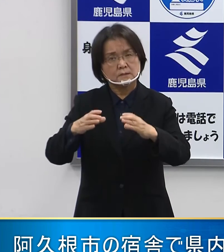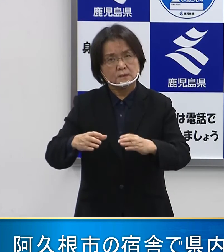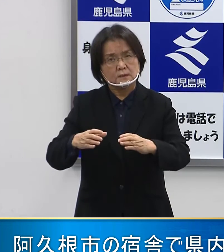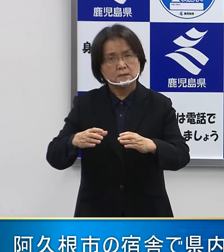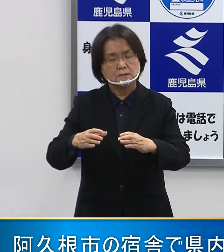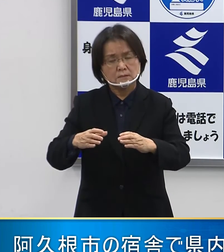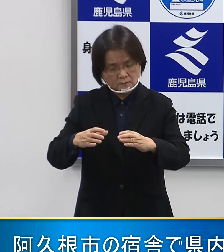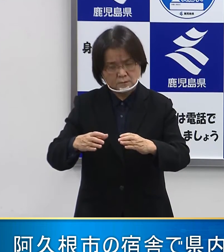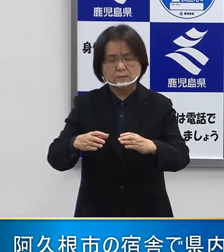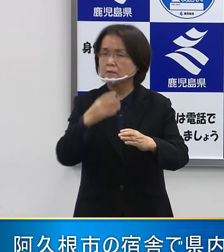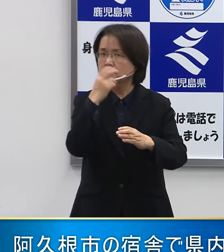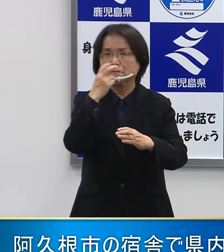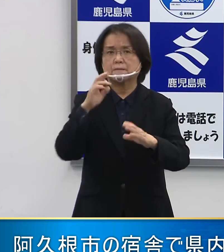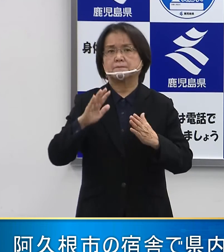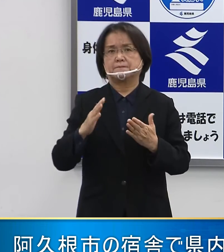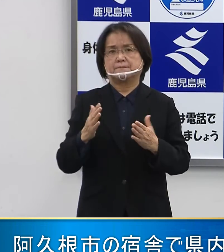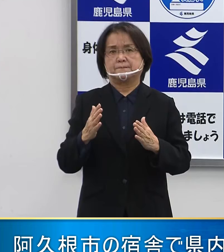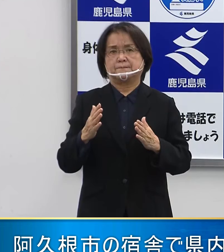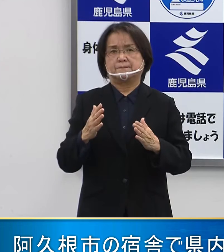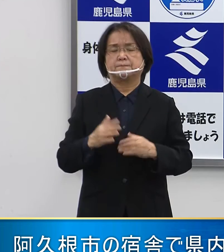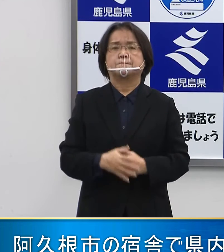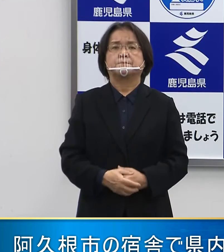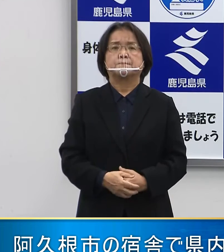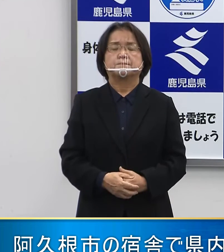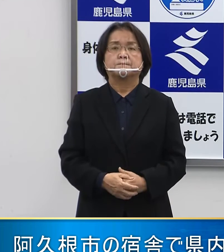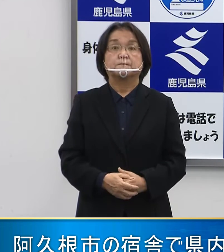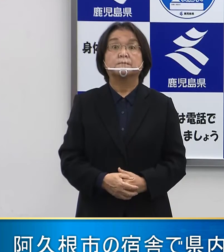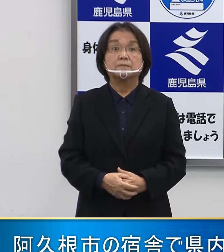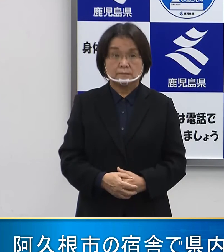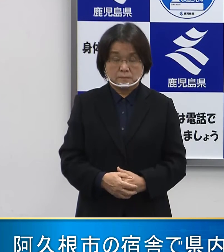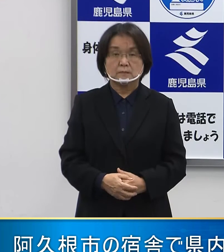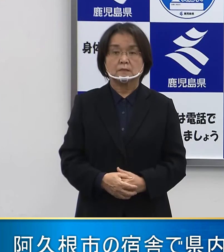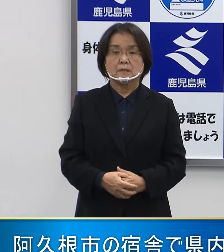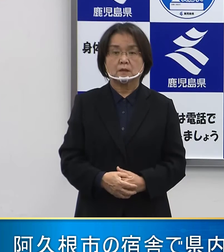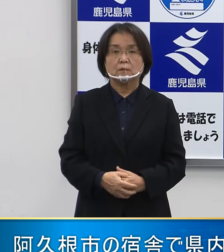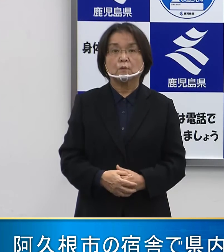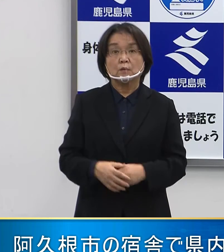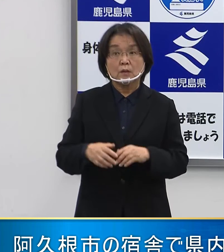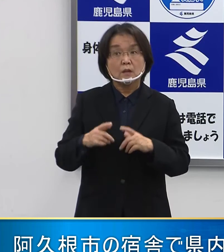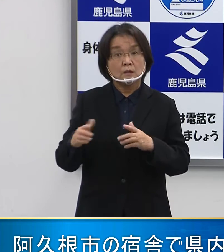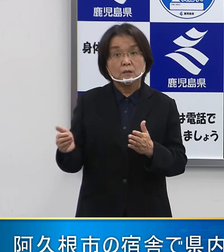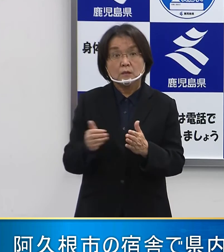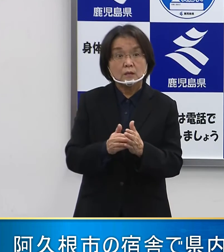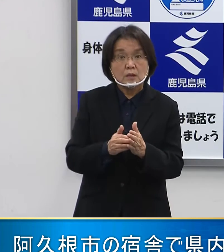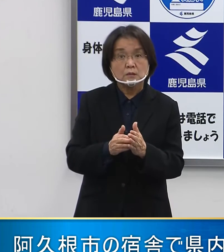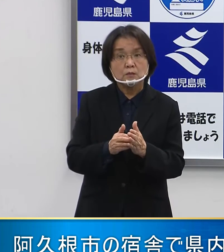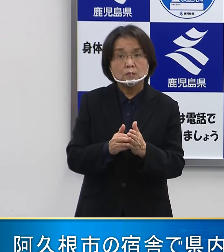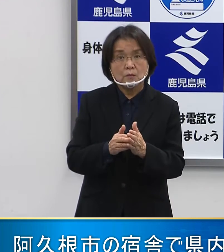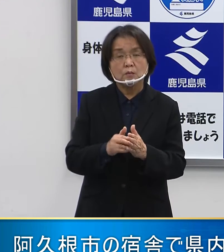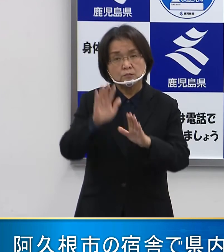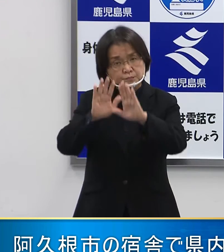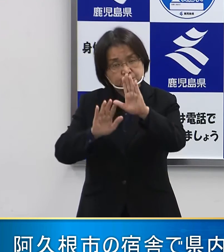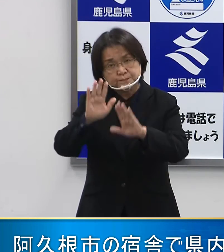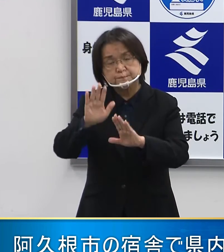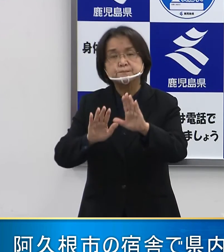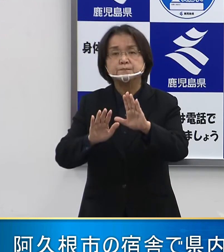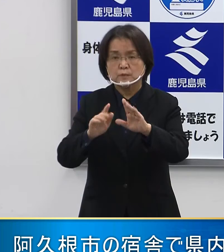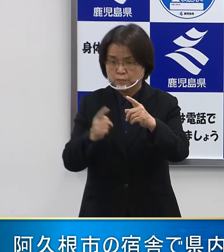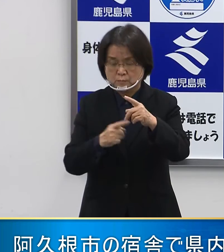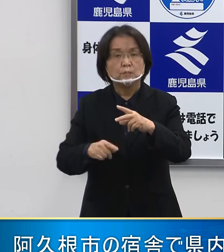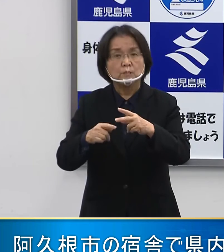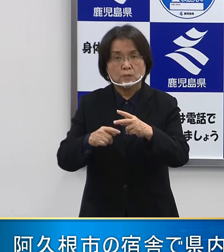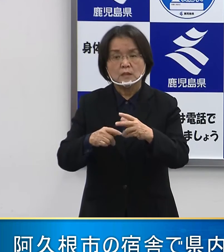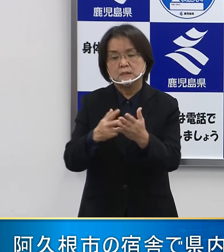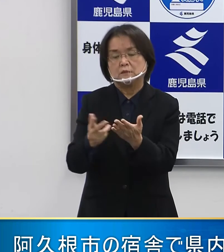されておりません以上これらの方々の現在の症状がい共闘については記載のとおり